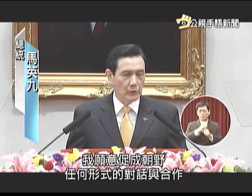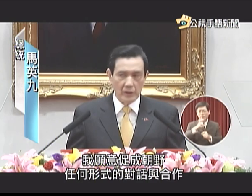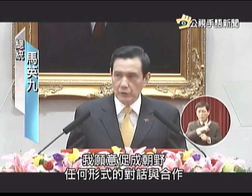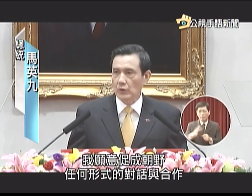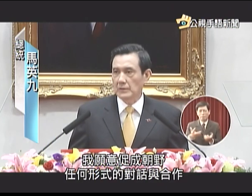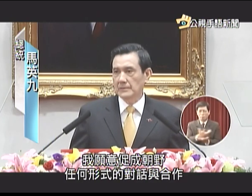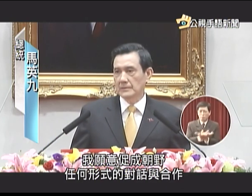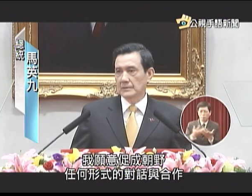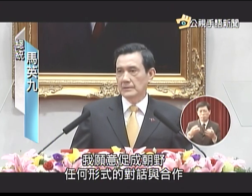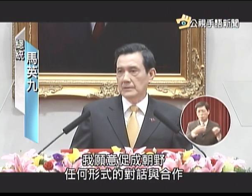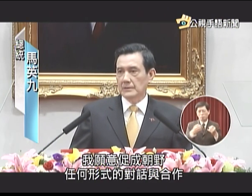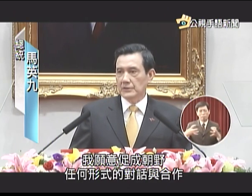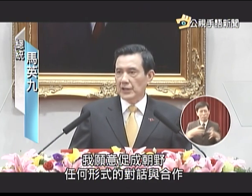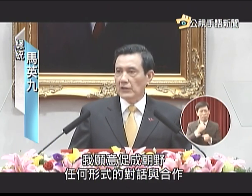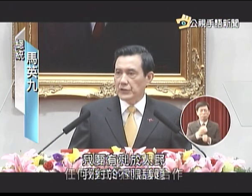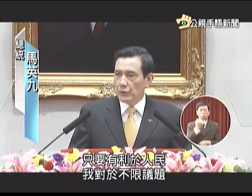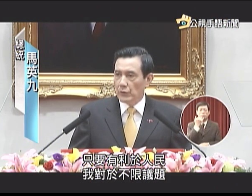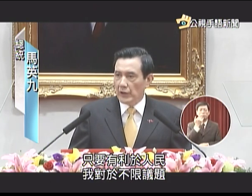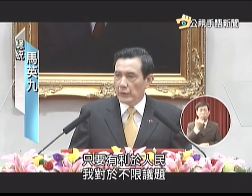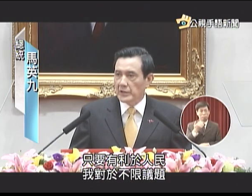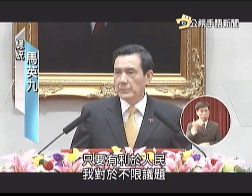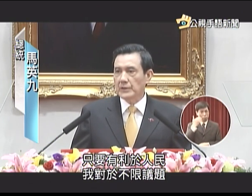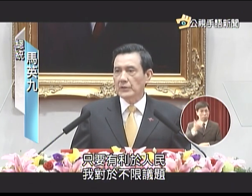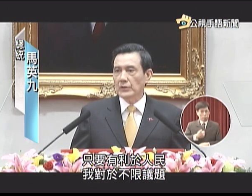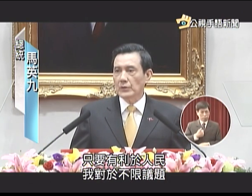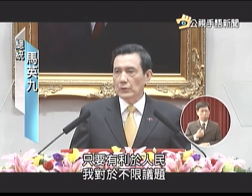作。只要有利于人民，我对